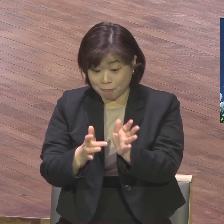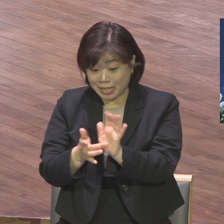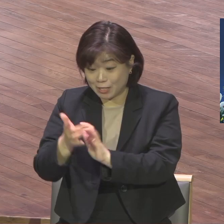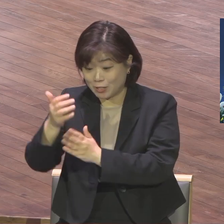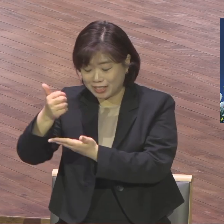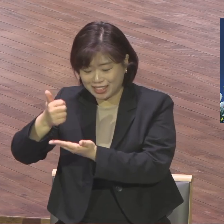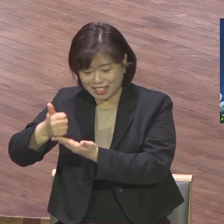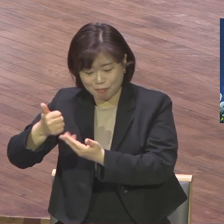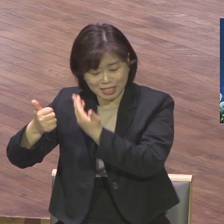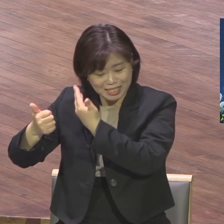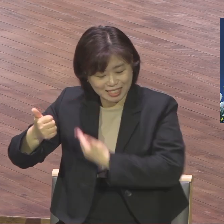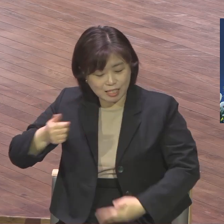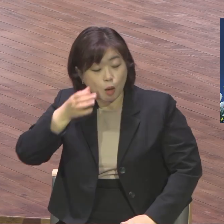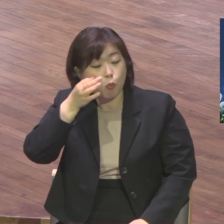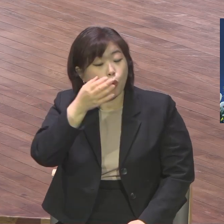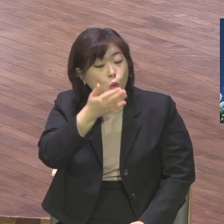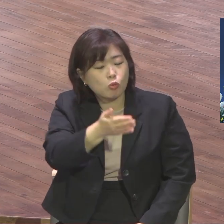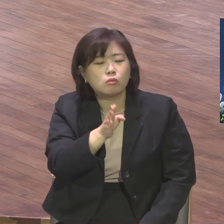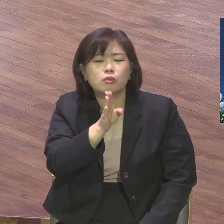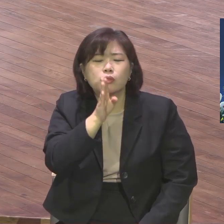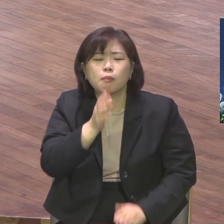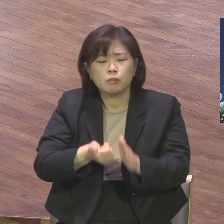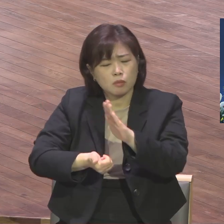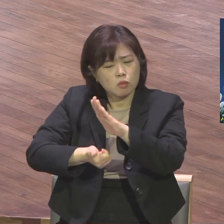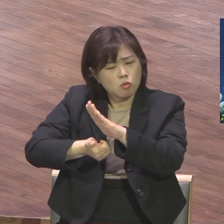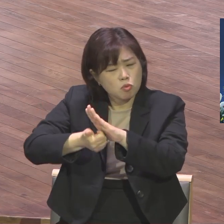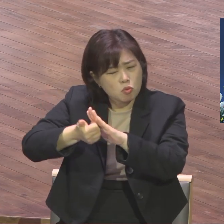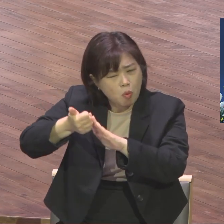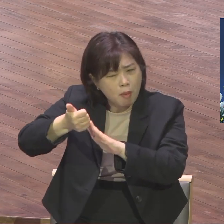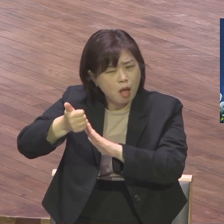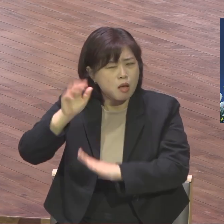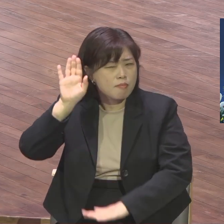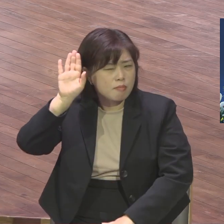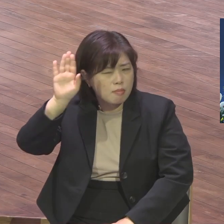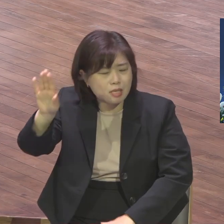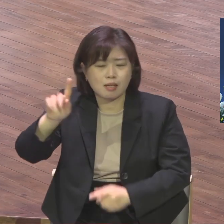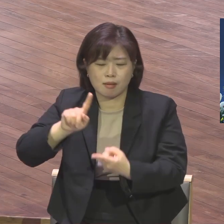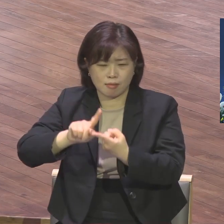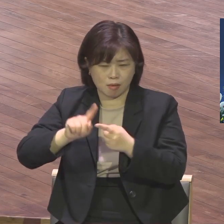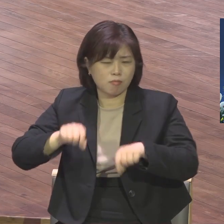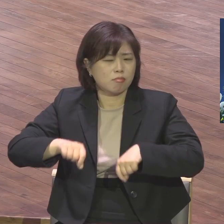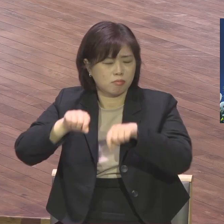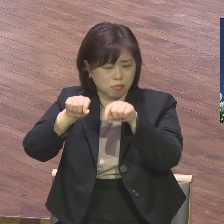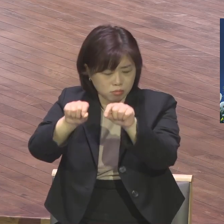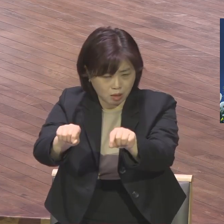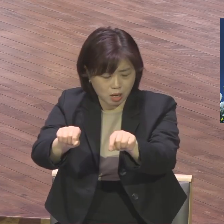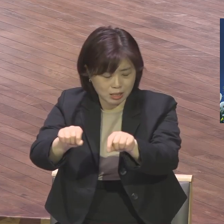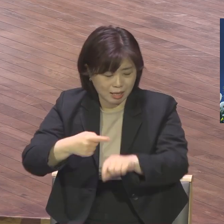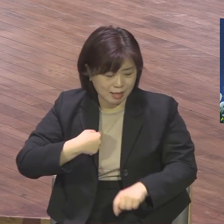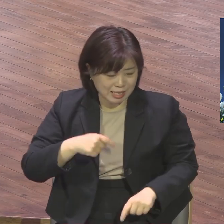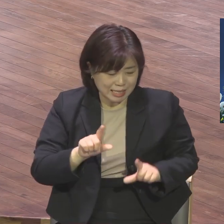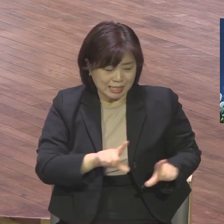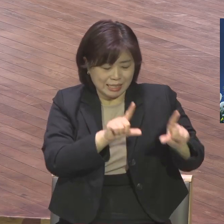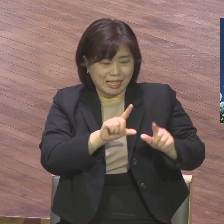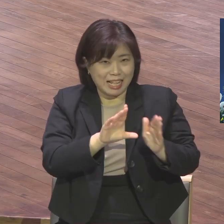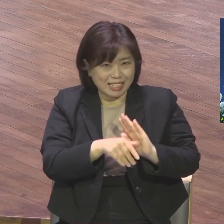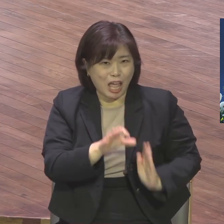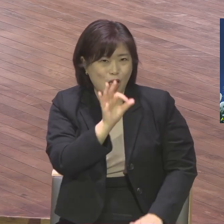메시지를 여러분 붙잡고 오늘부터 서론 인생이 아니라 본론 인생을 사시기를 주님으로